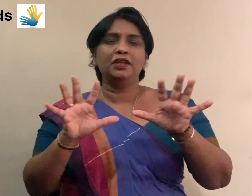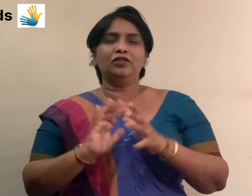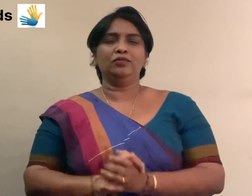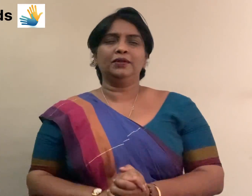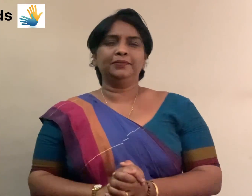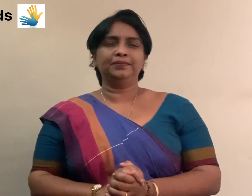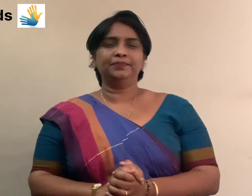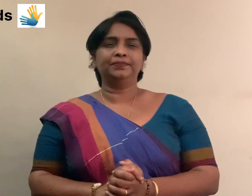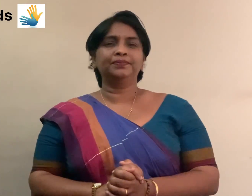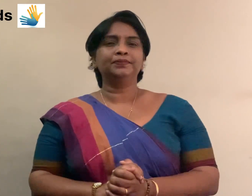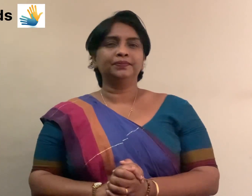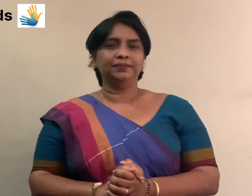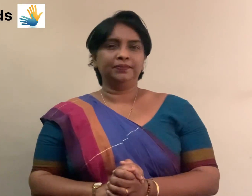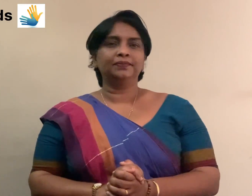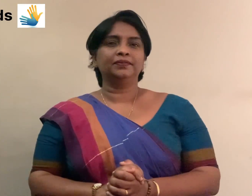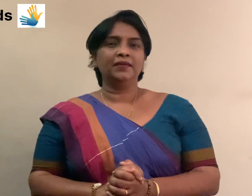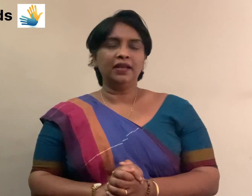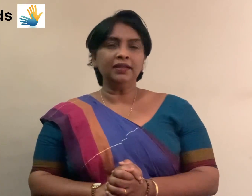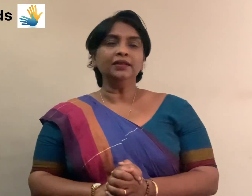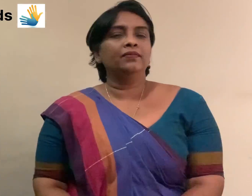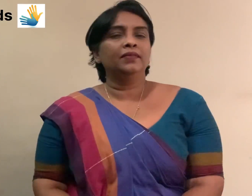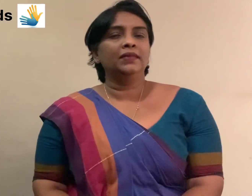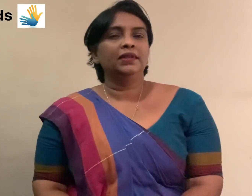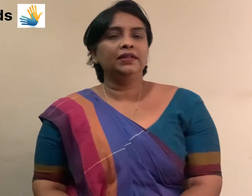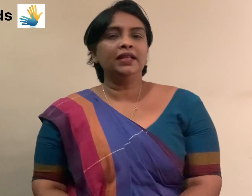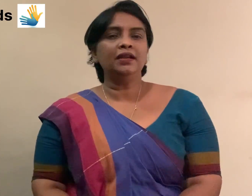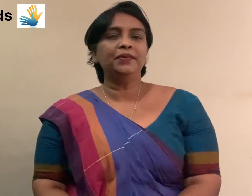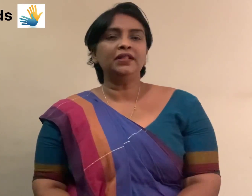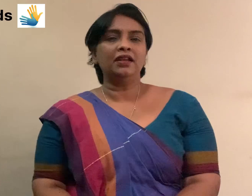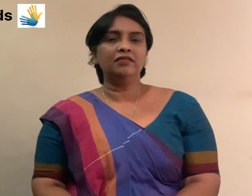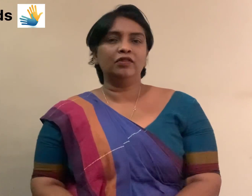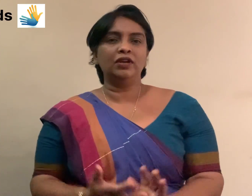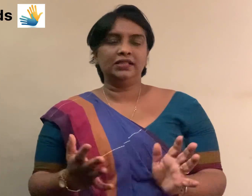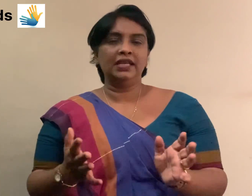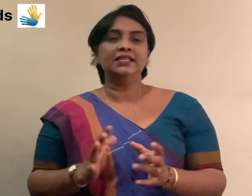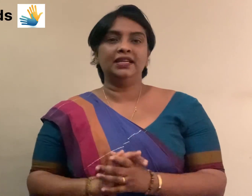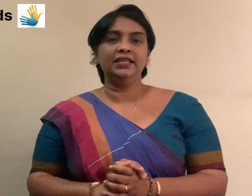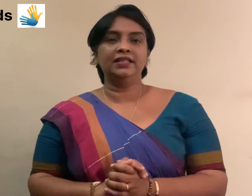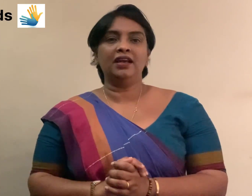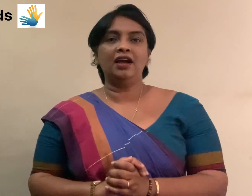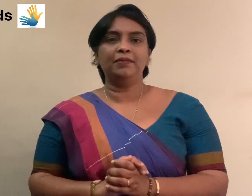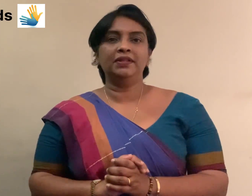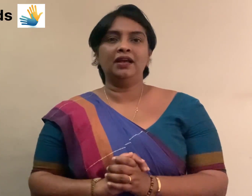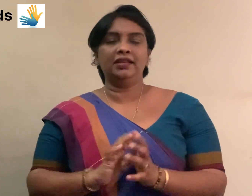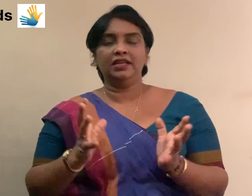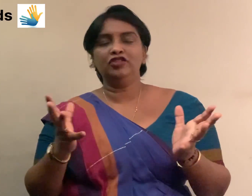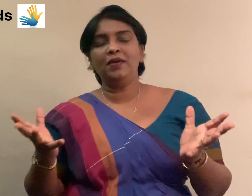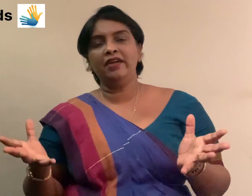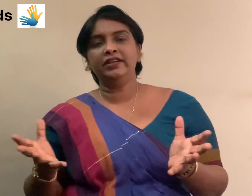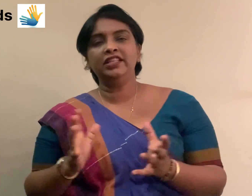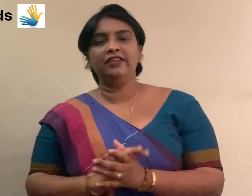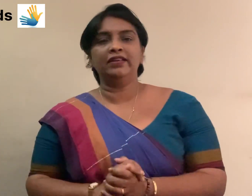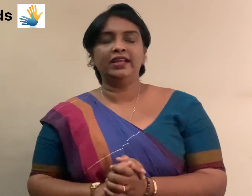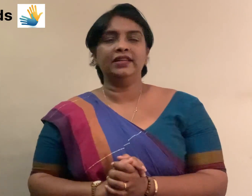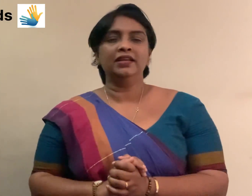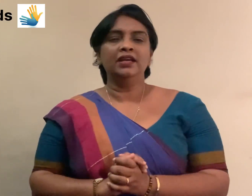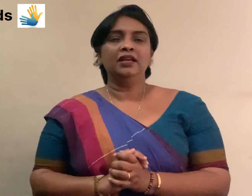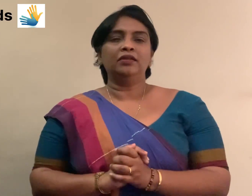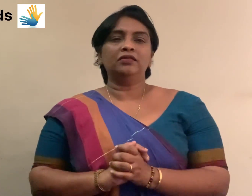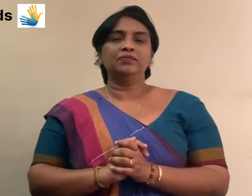මීදුම. හරි? දැන් අපි දන්නවා ගොඩක් සංඥා නේද? ආපදා ඒ කියන්නේ ස්වභාවික දේවල් ගැන.